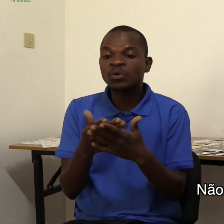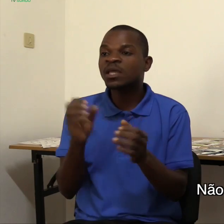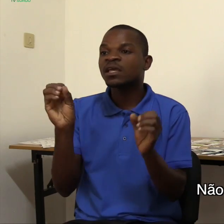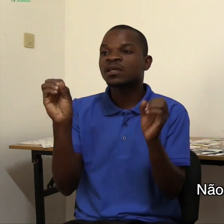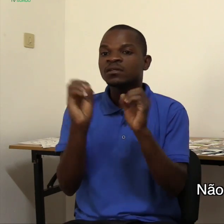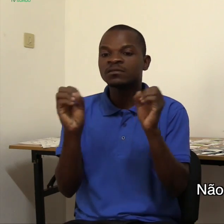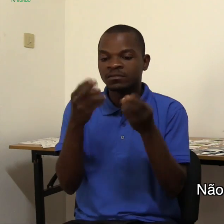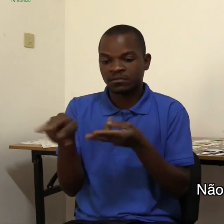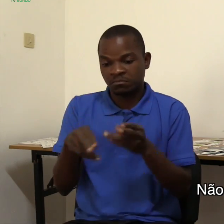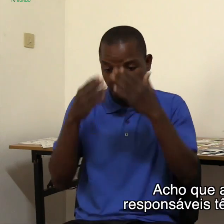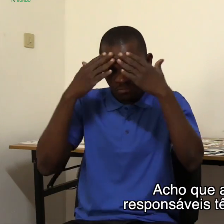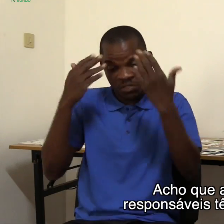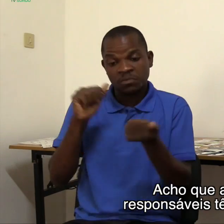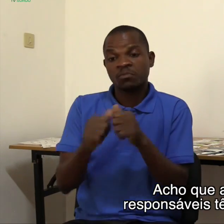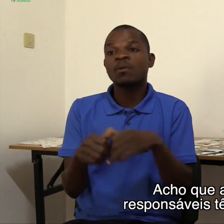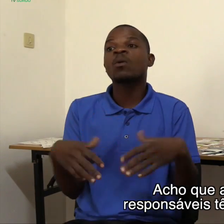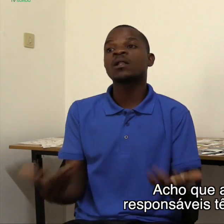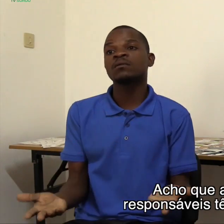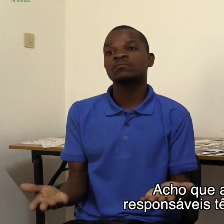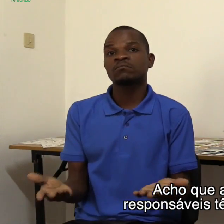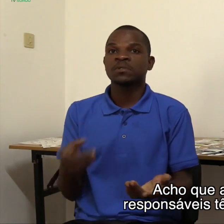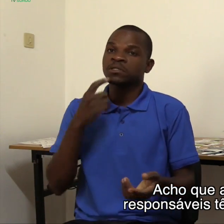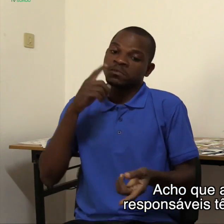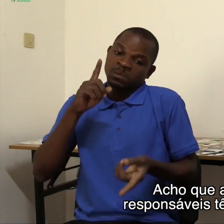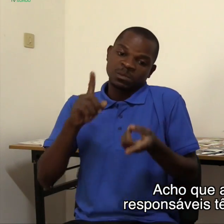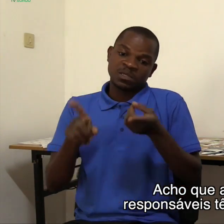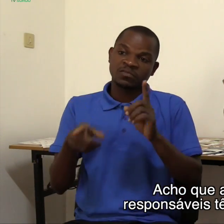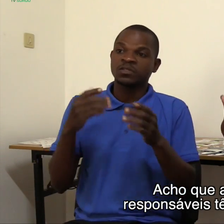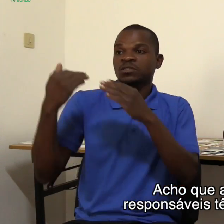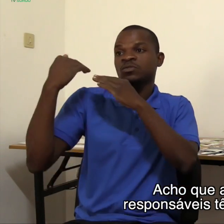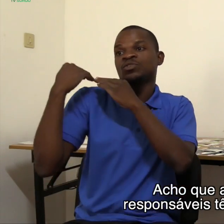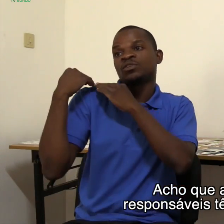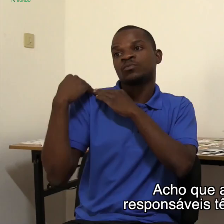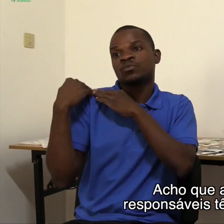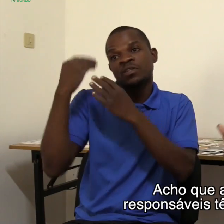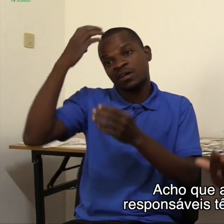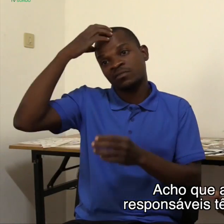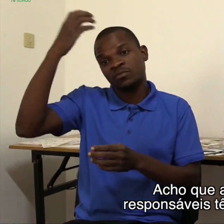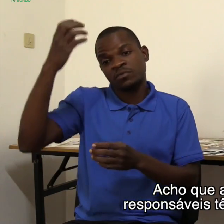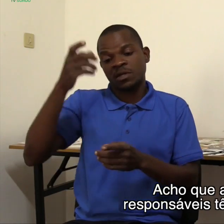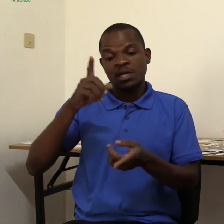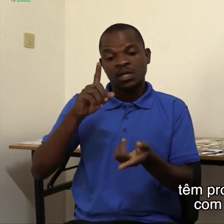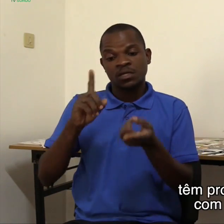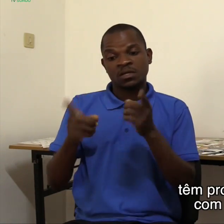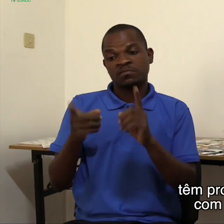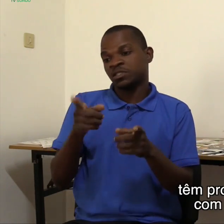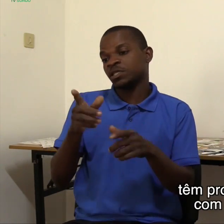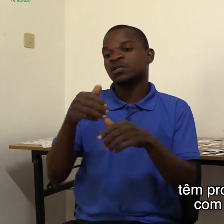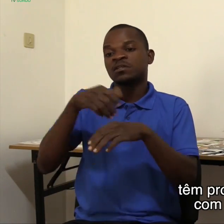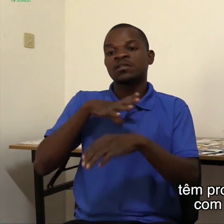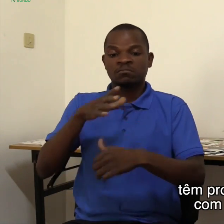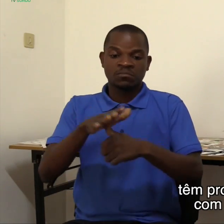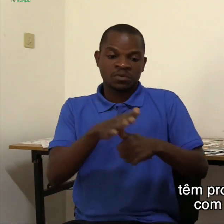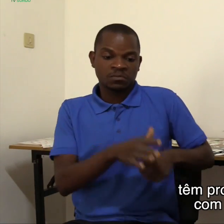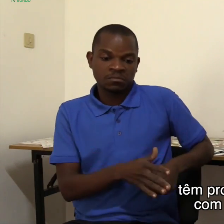Não sei, as idilidades superiores, eu acho que têm preconceito,